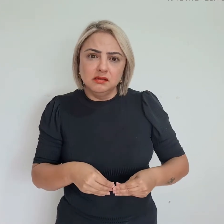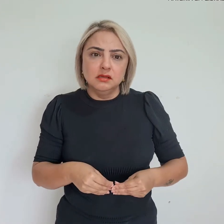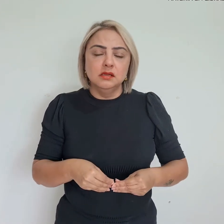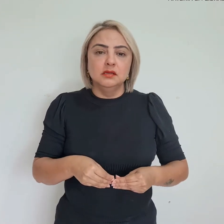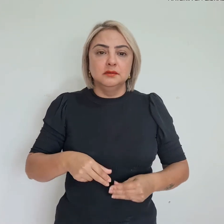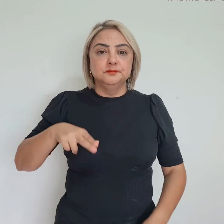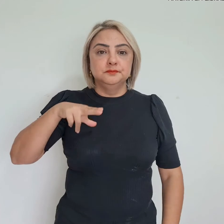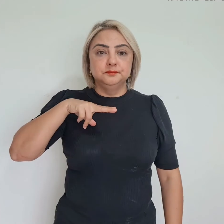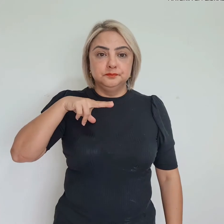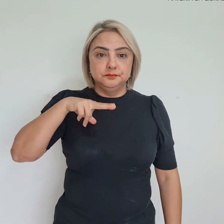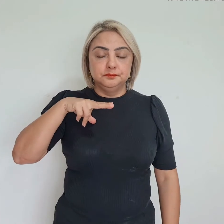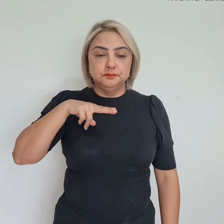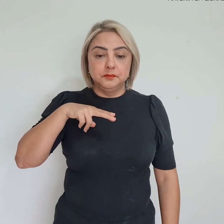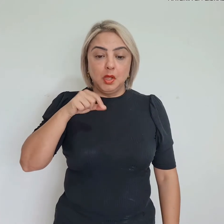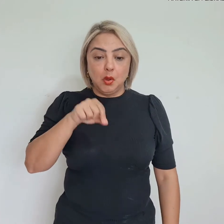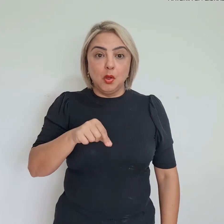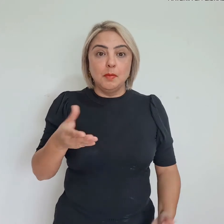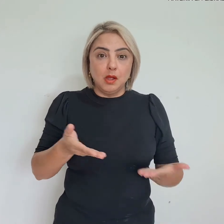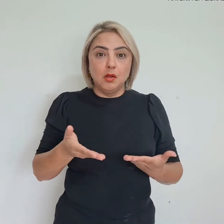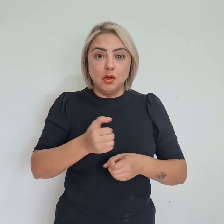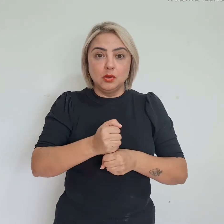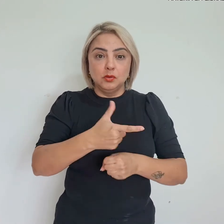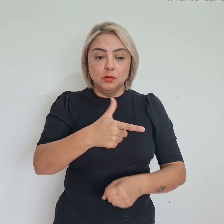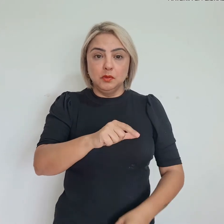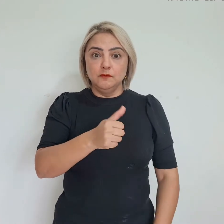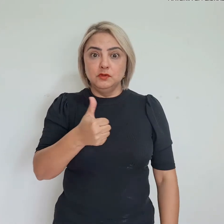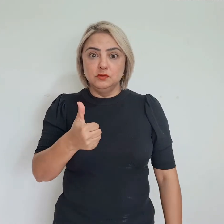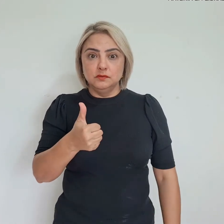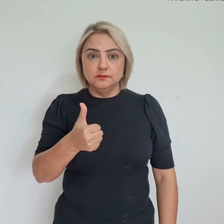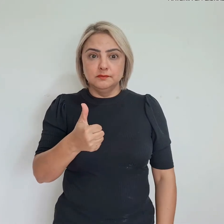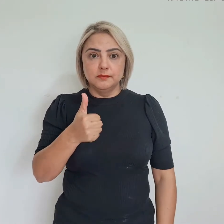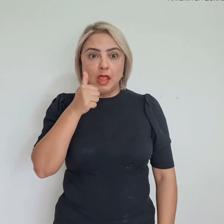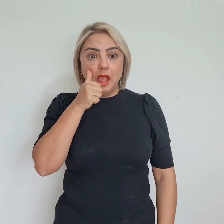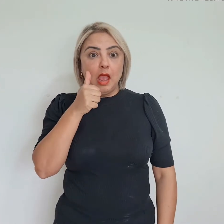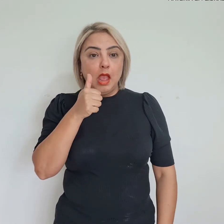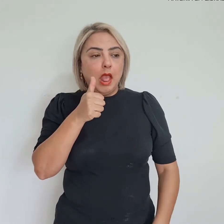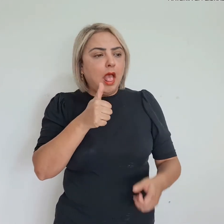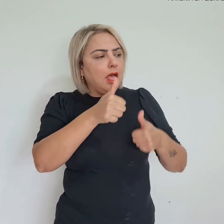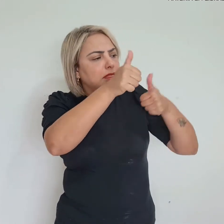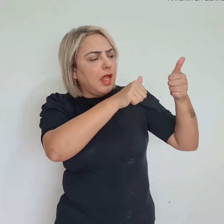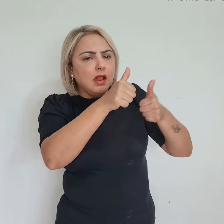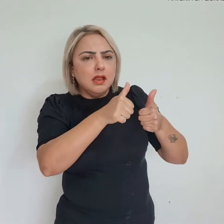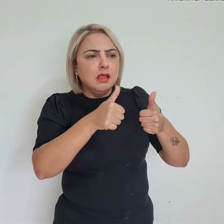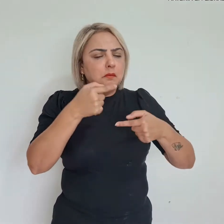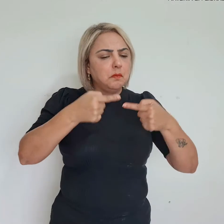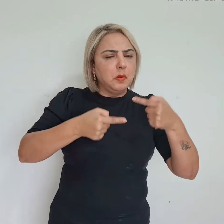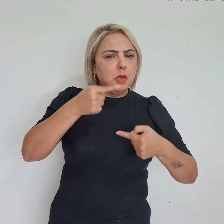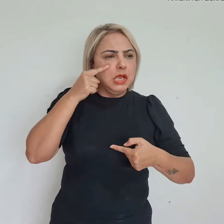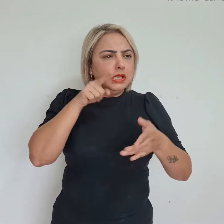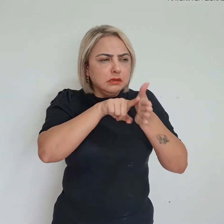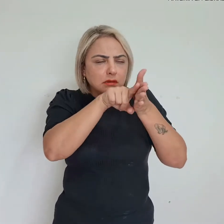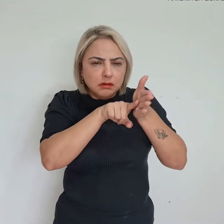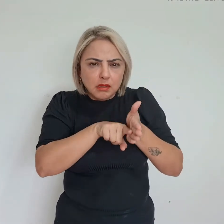e privatização como em 2021. Analistas políticos afirmam que